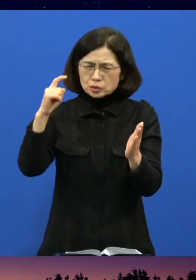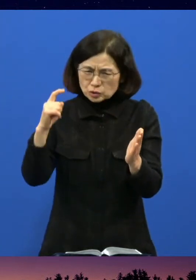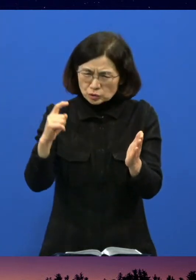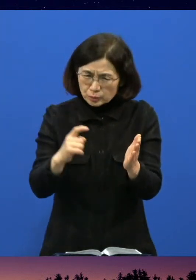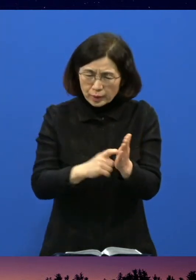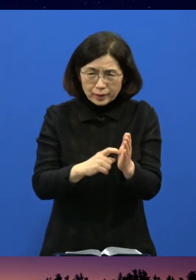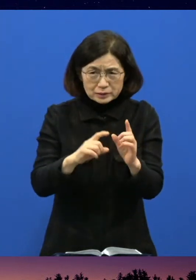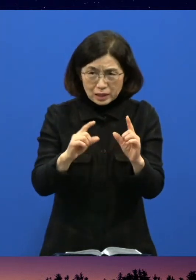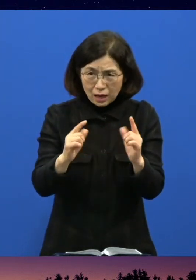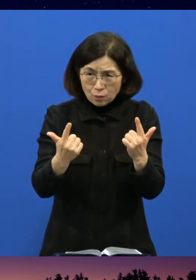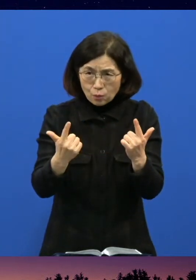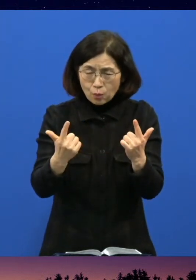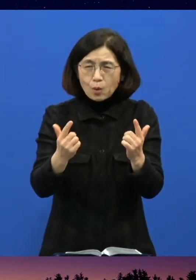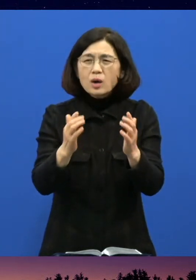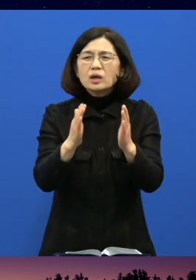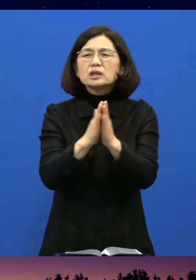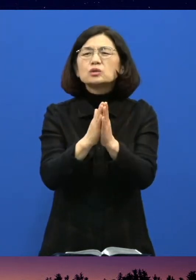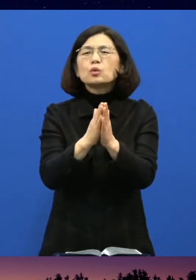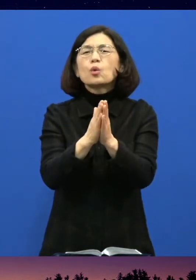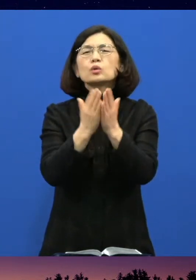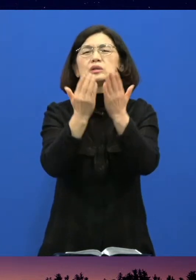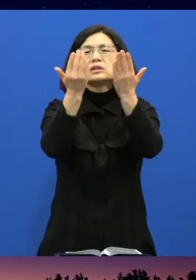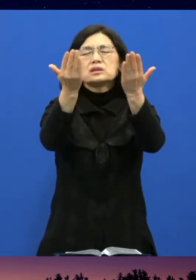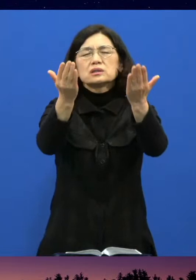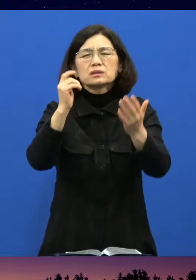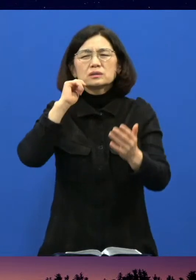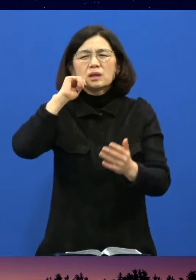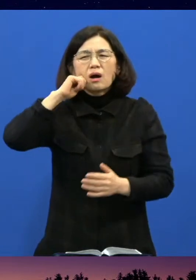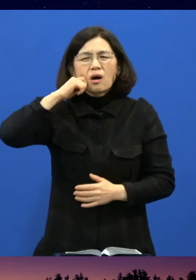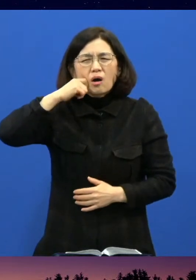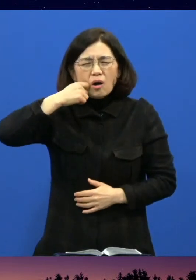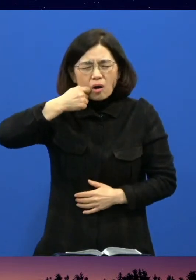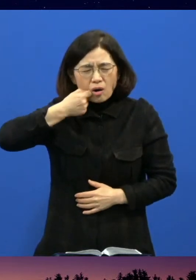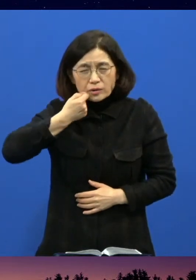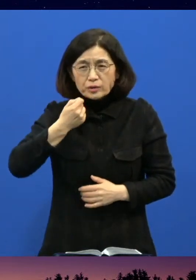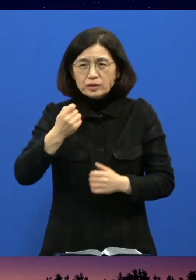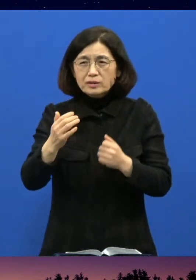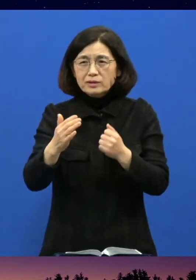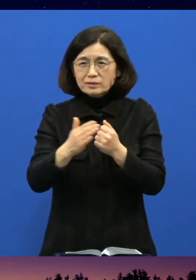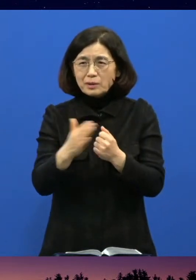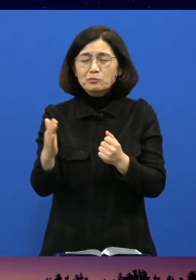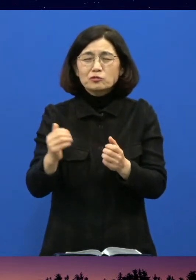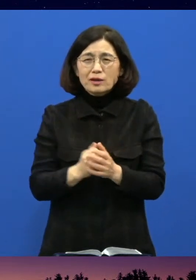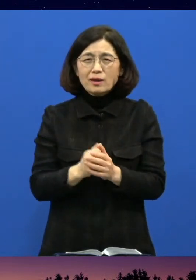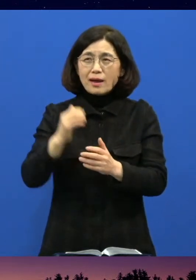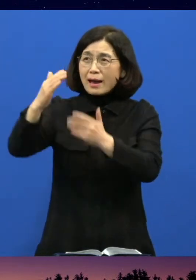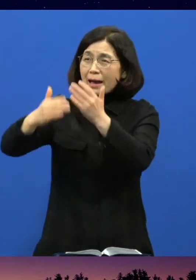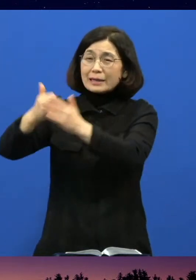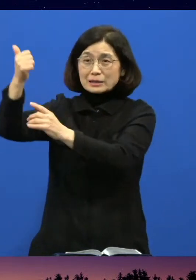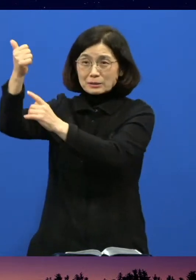때문에 하나님께서 우리를 기도할 수밖에 없도록 만들어주신,